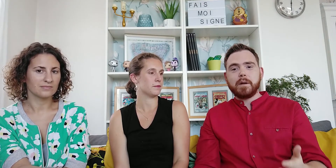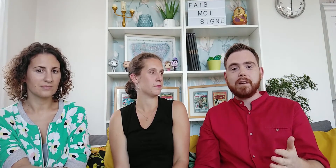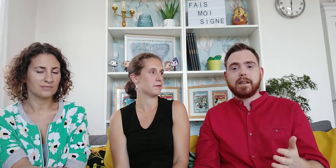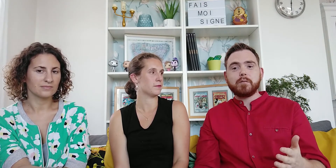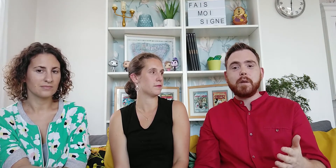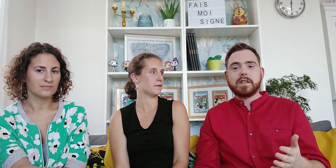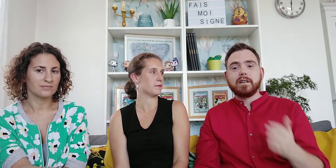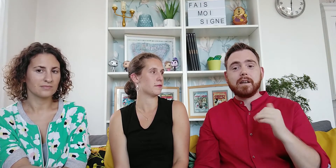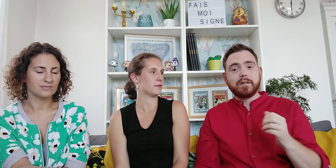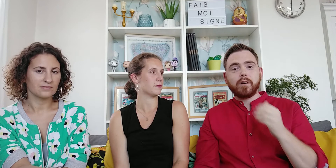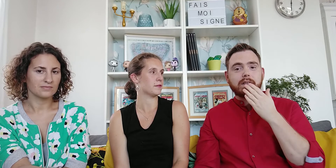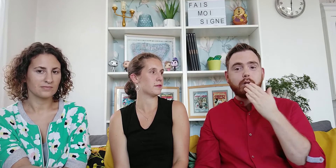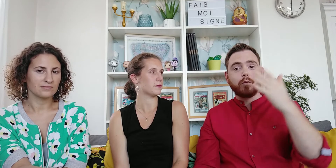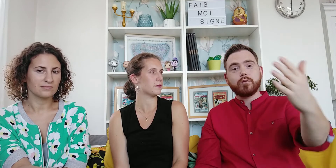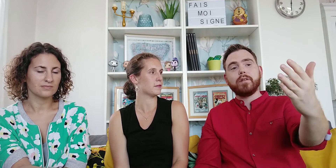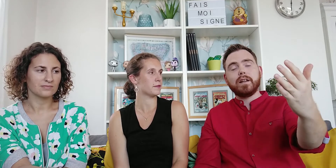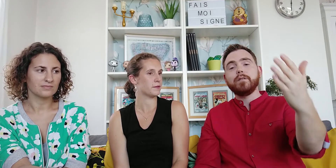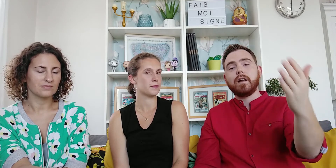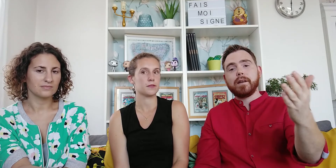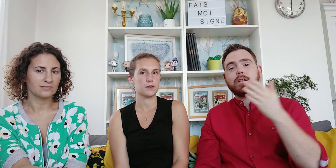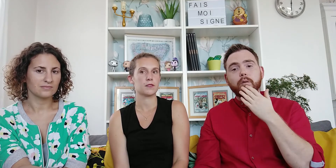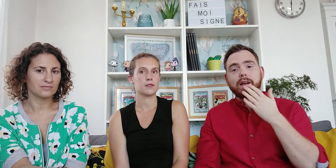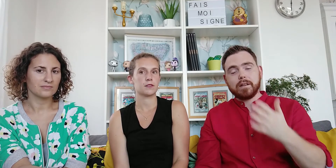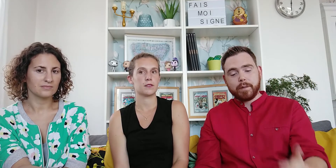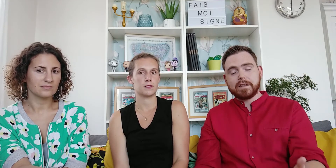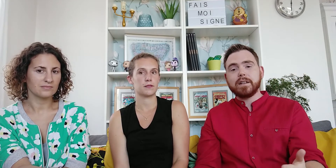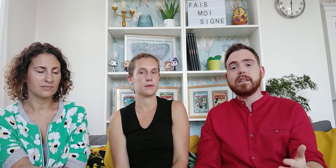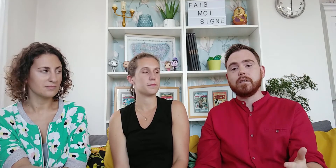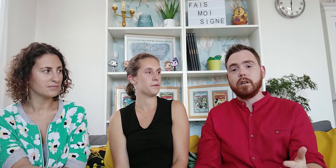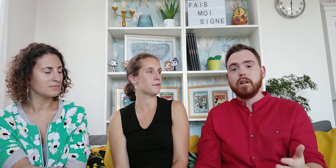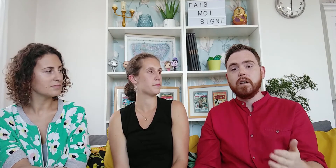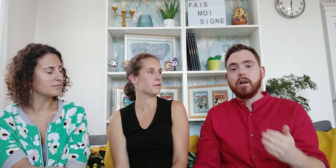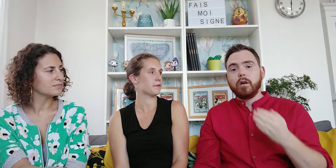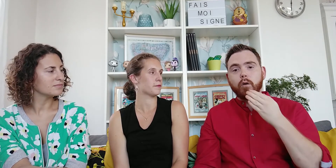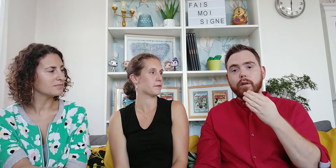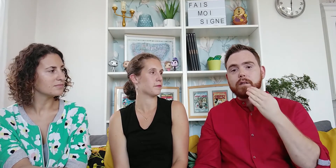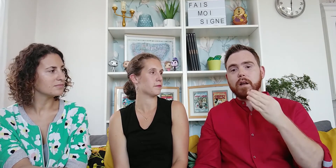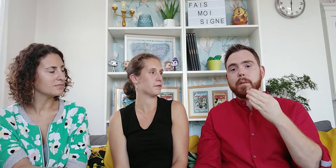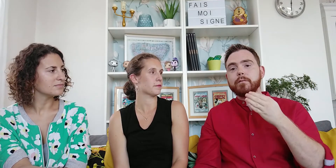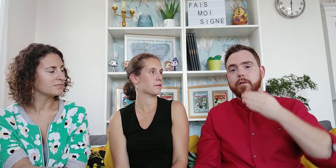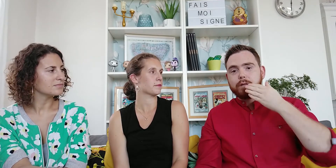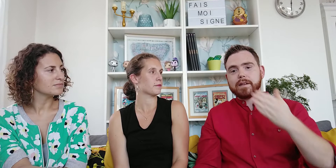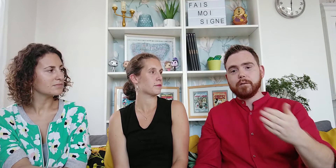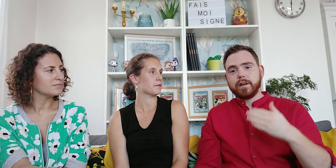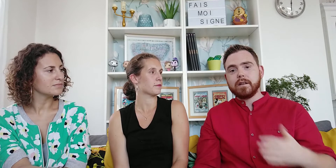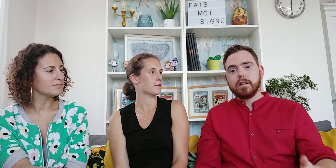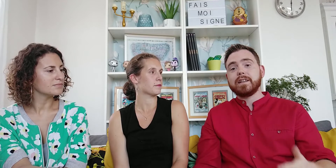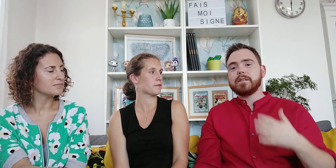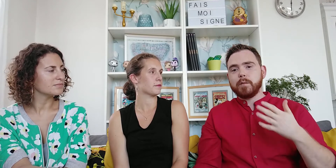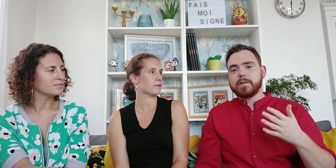quasiment le même signe. La différence, c'est que le bonjour va aller vers la personne, le merci va descendre. on va être sur la même façon de faire, quasiment le même signe,